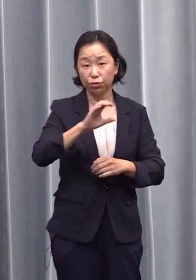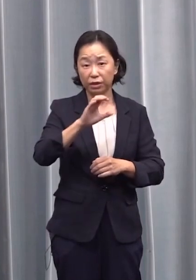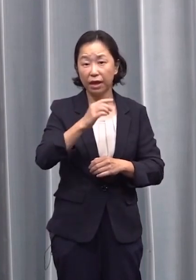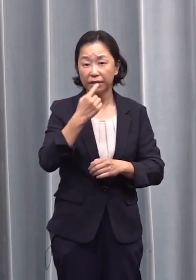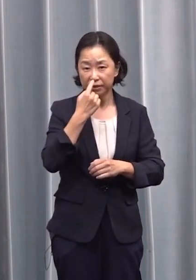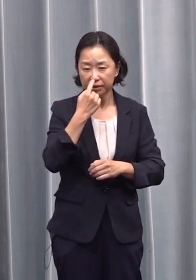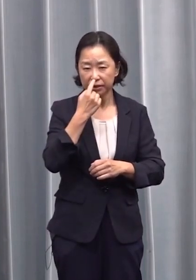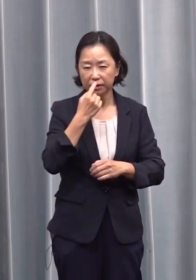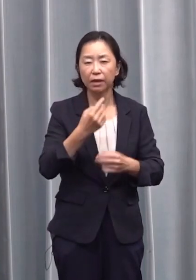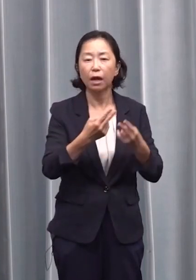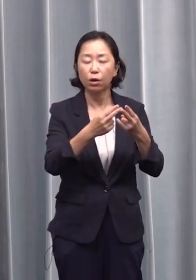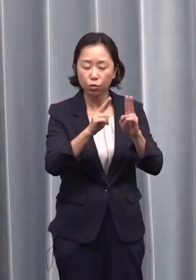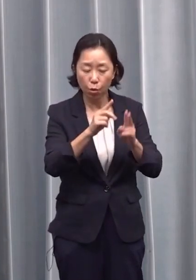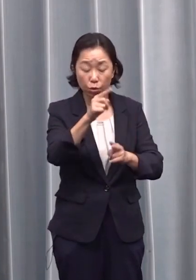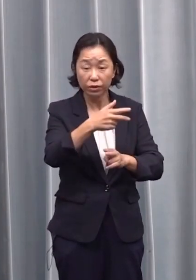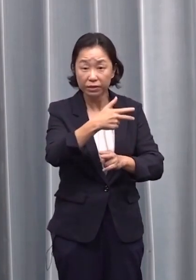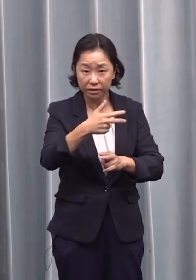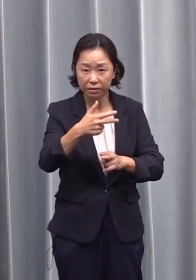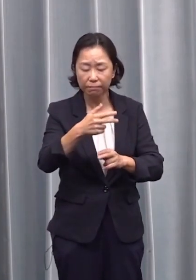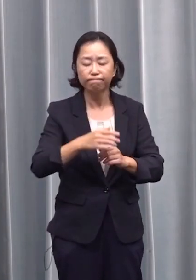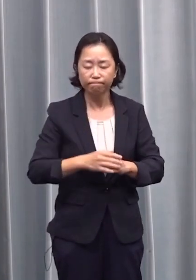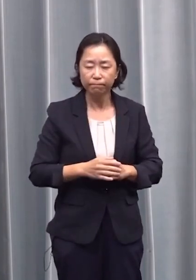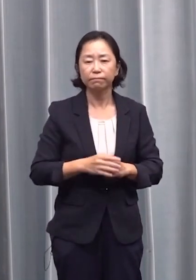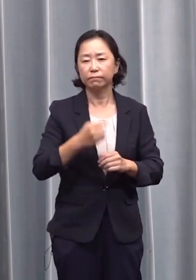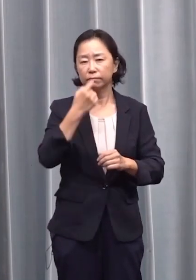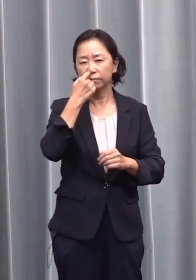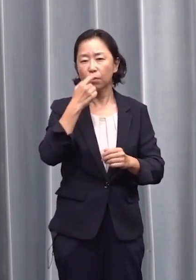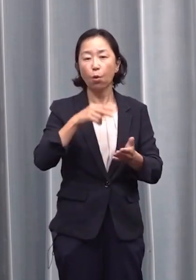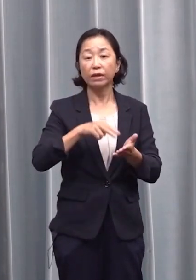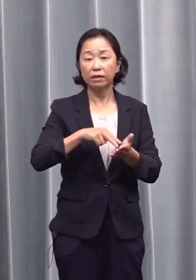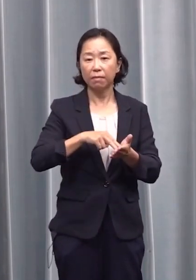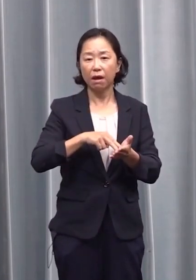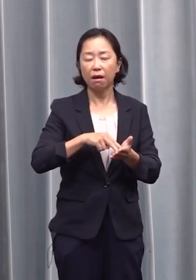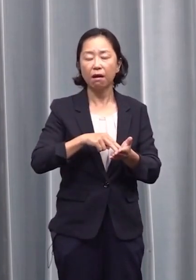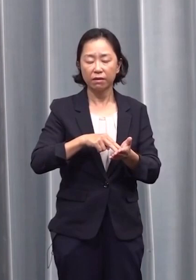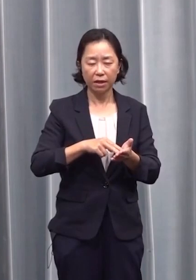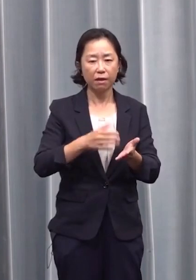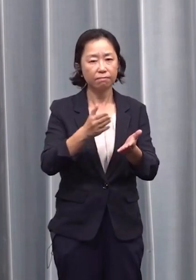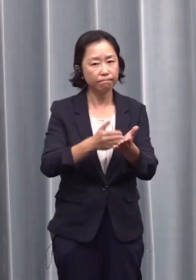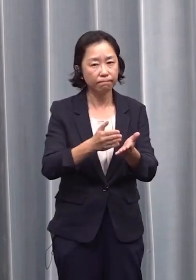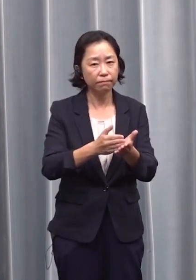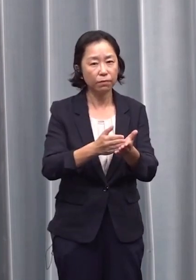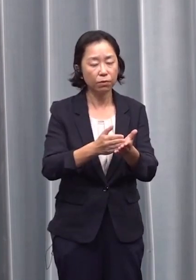等に関しまして私の立場での発言は控えさせていただきたいと思います。